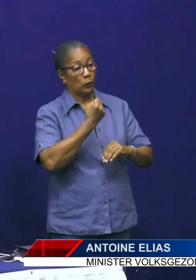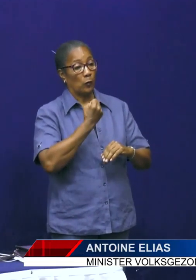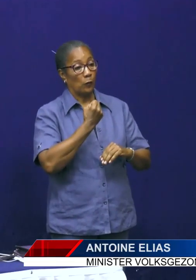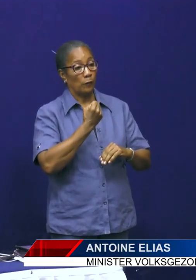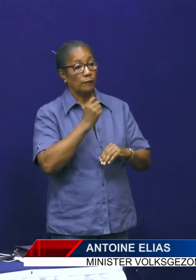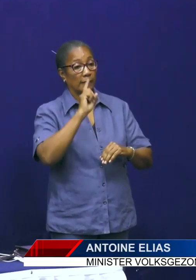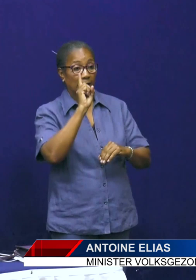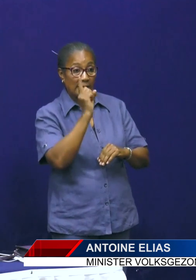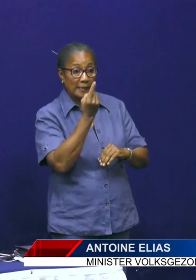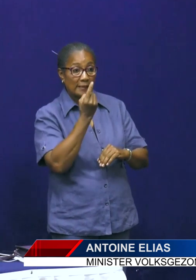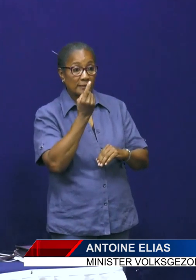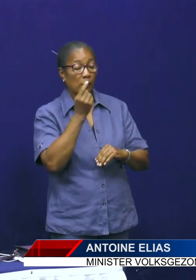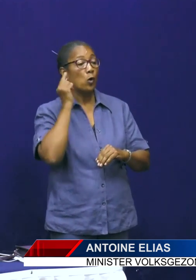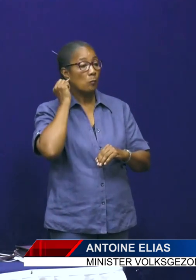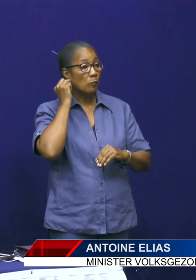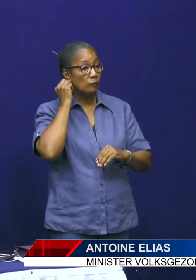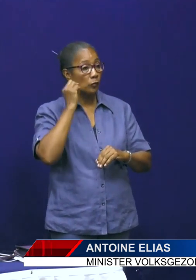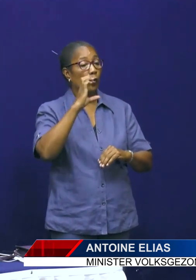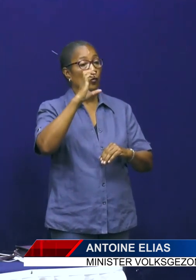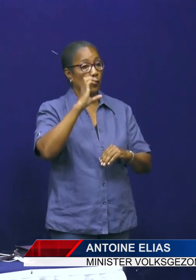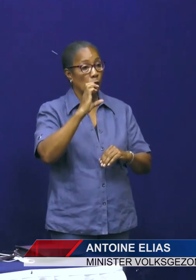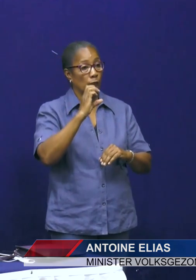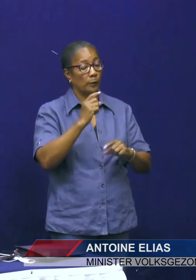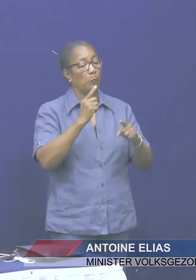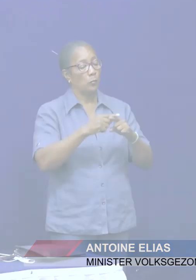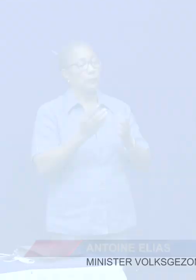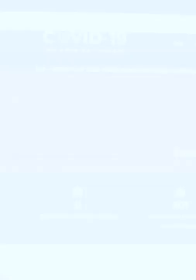eerste mevrouw die COVID-positief was.